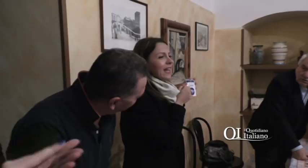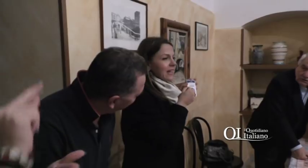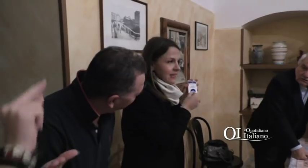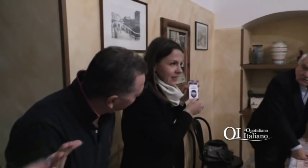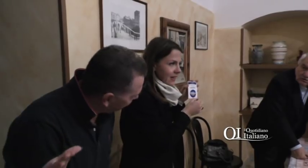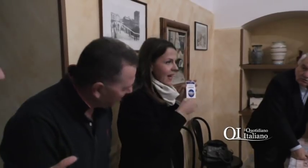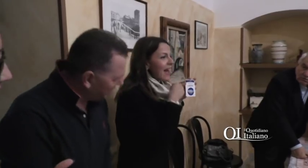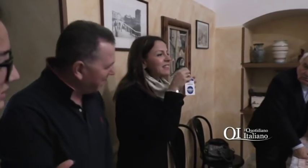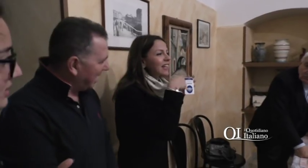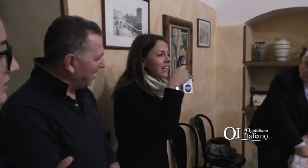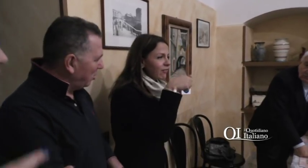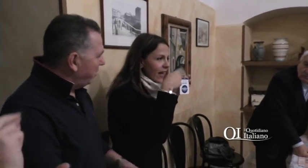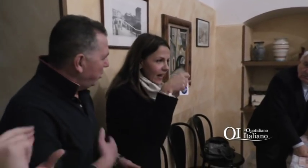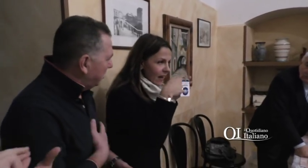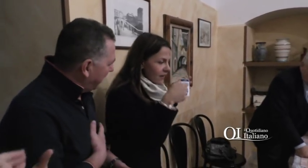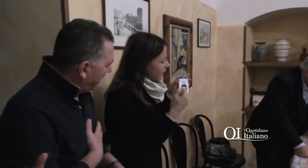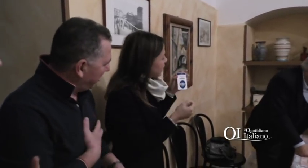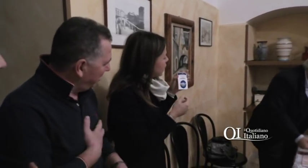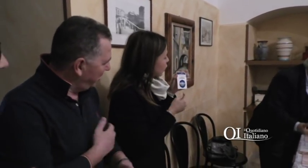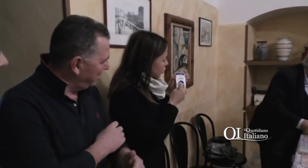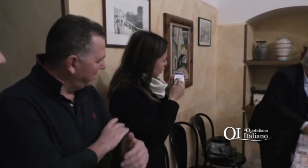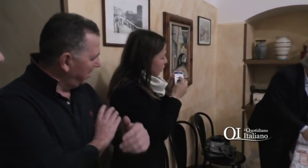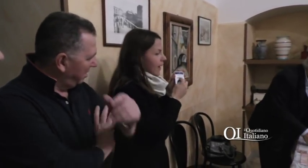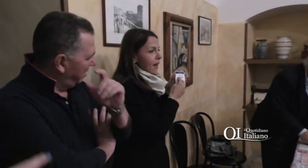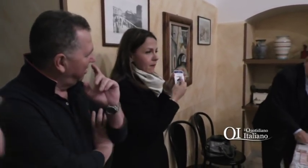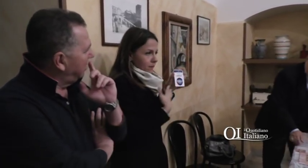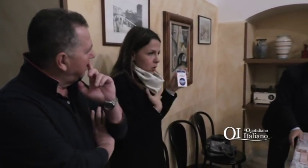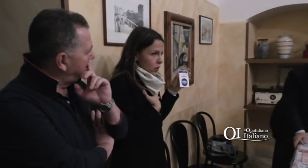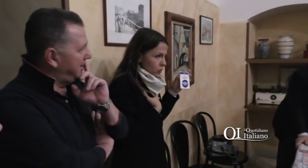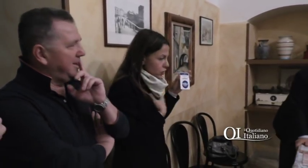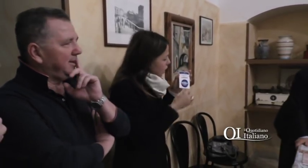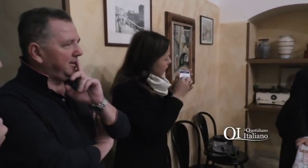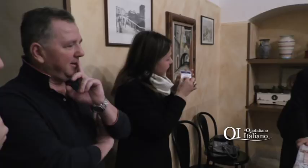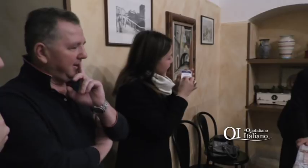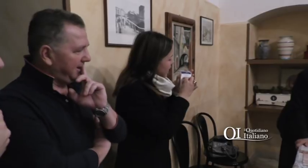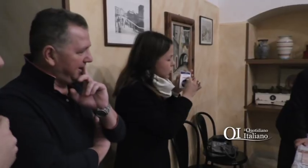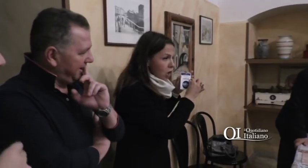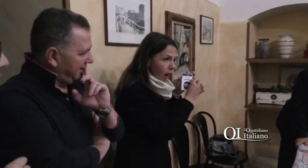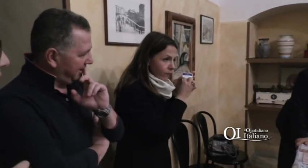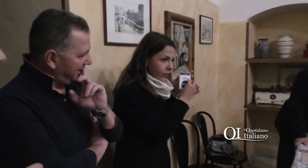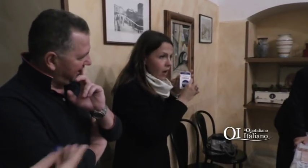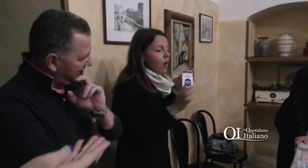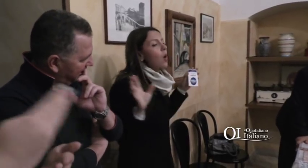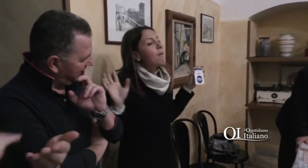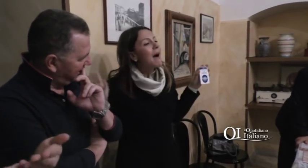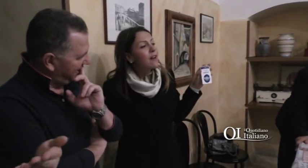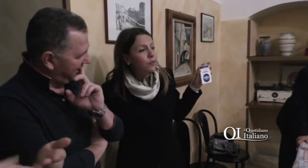X e scrivere il cognome Lorusso e sotto